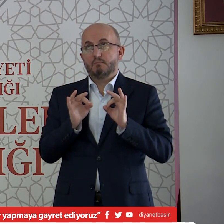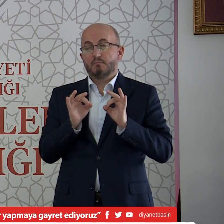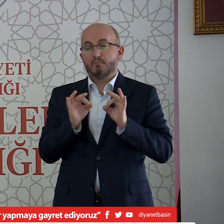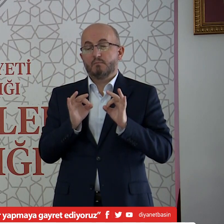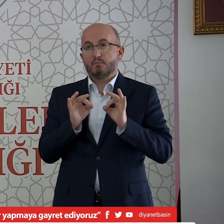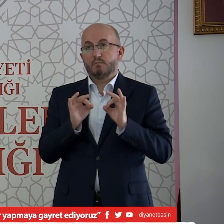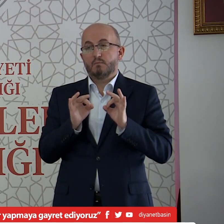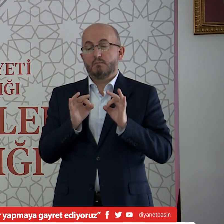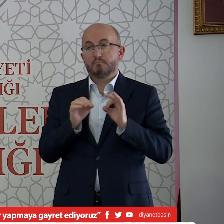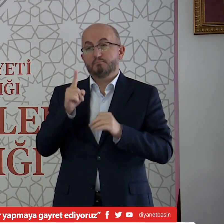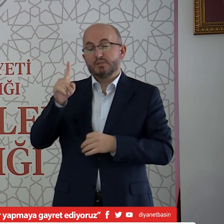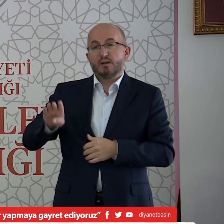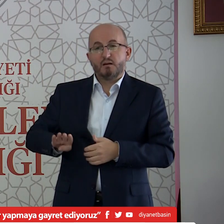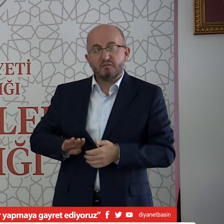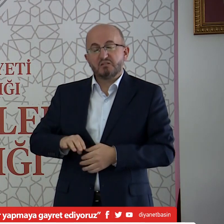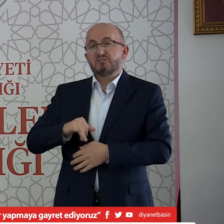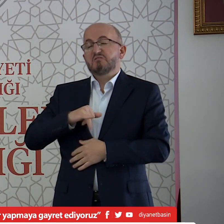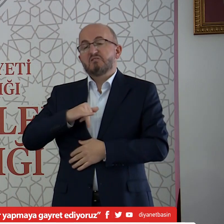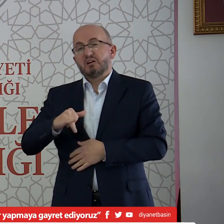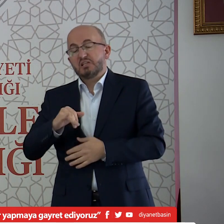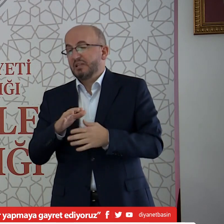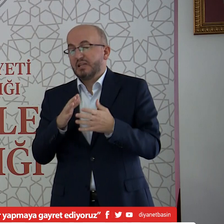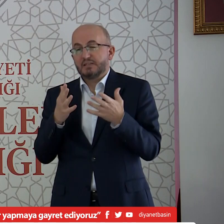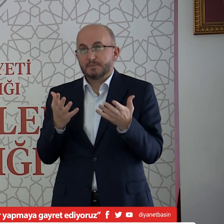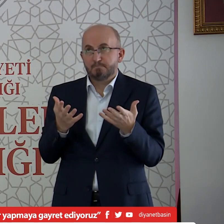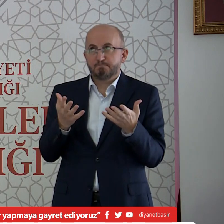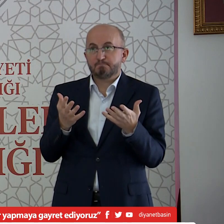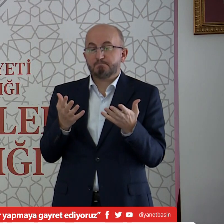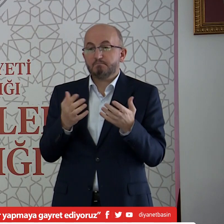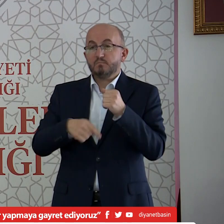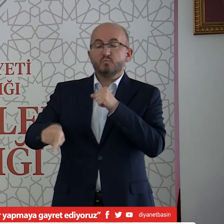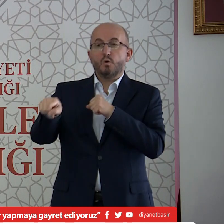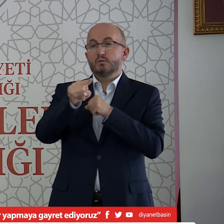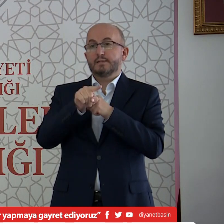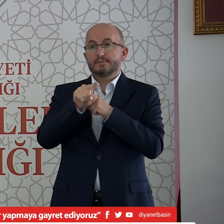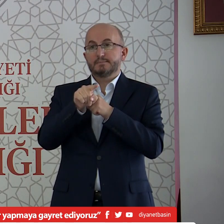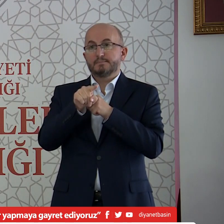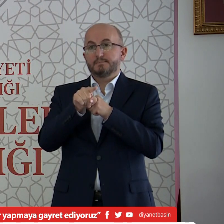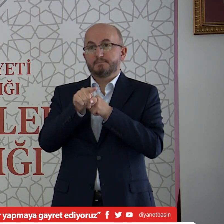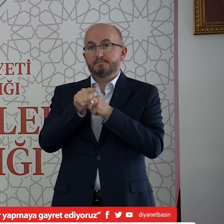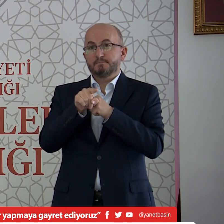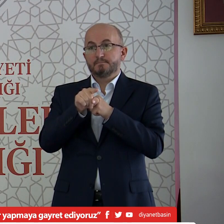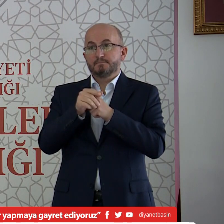bir evladınız, yakınınız neyse onların